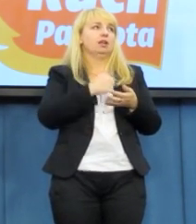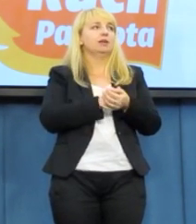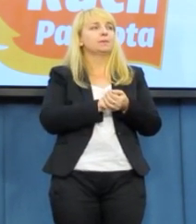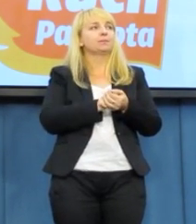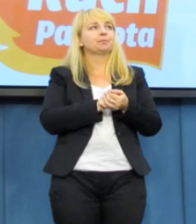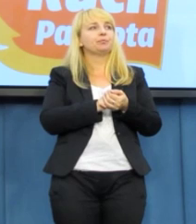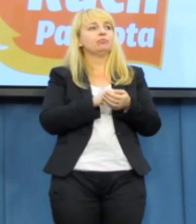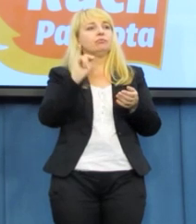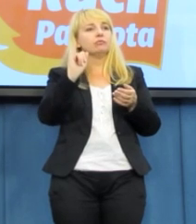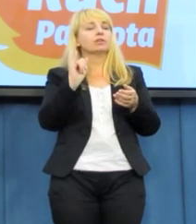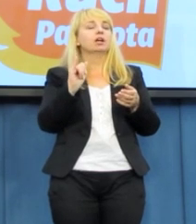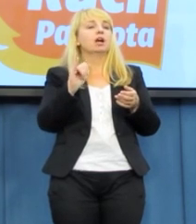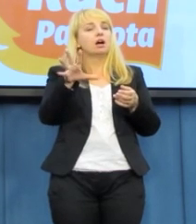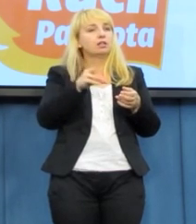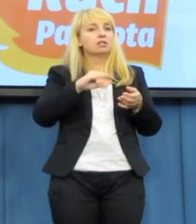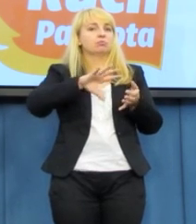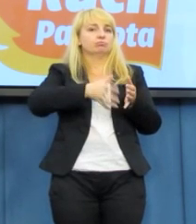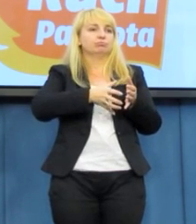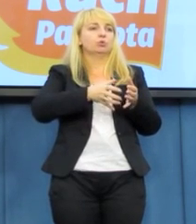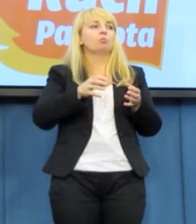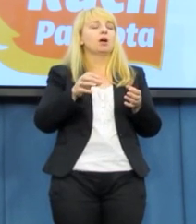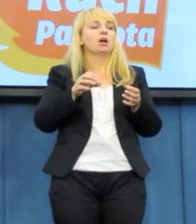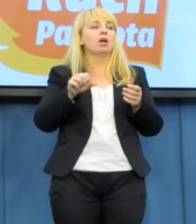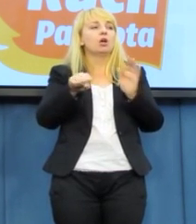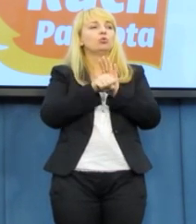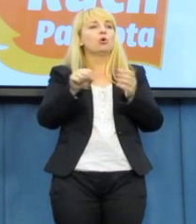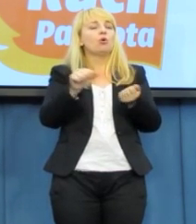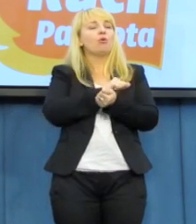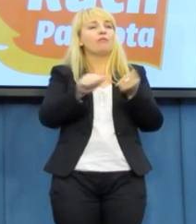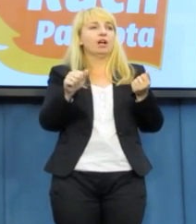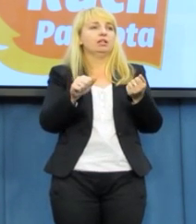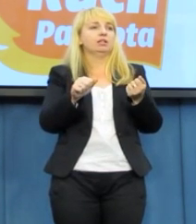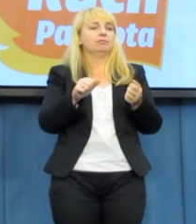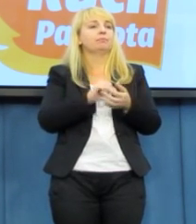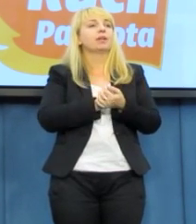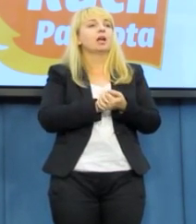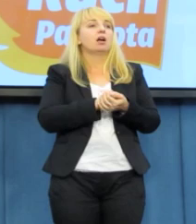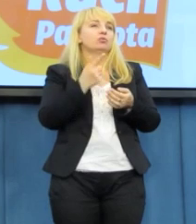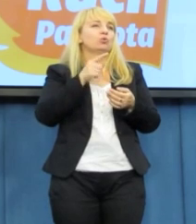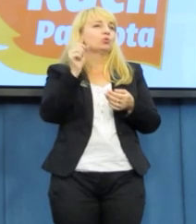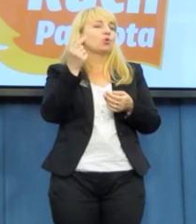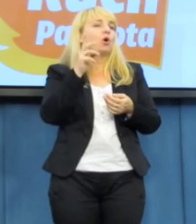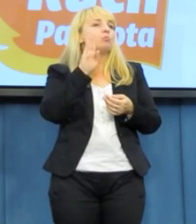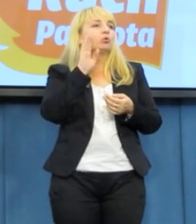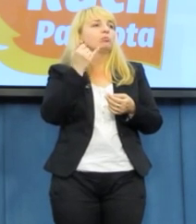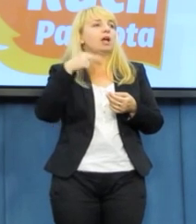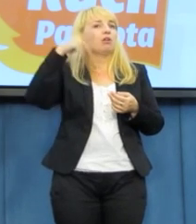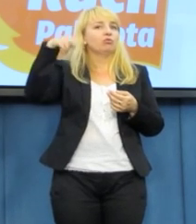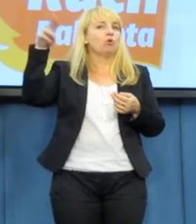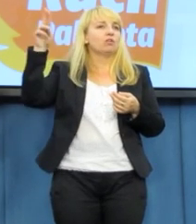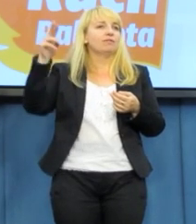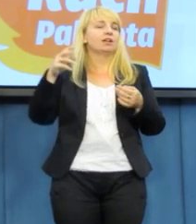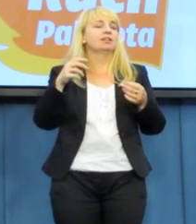walki z ateizacją. To trochę tak jakby, nie wiem, w Norwegii powstał zespół do spraw wyrównania linii